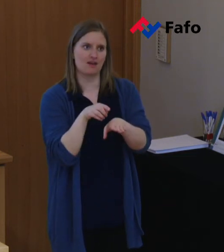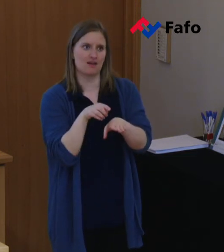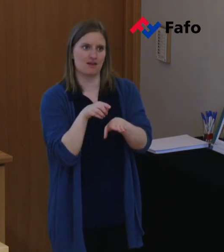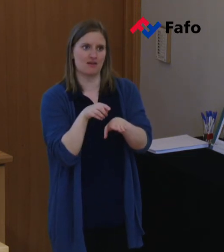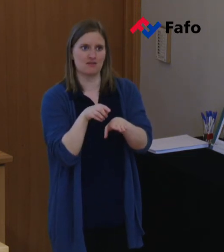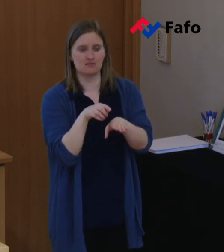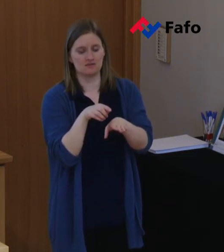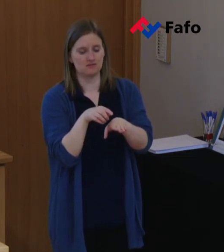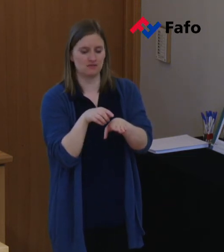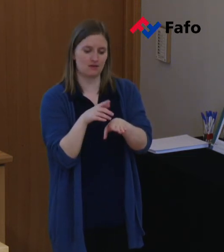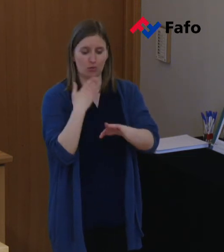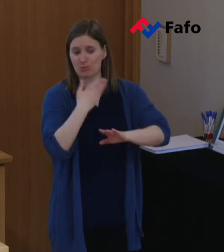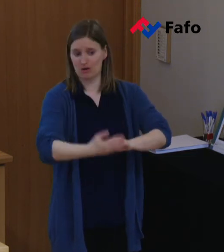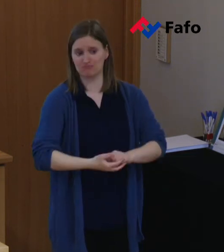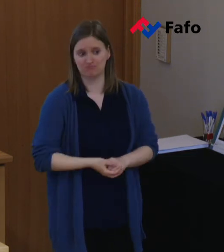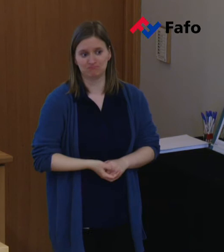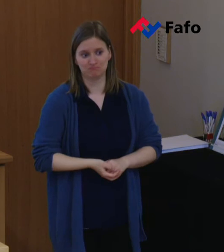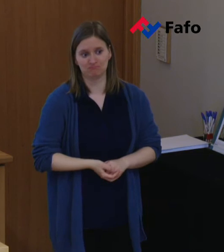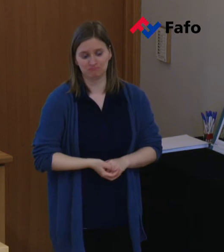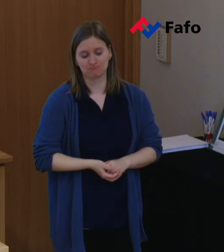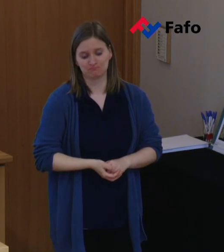gå bra.